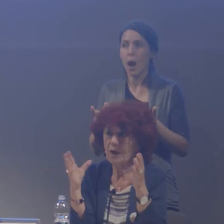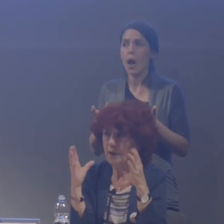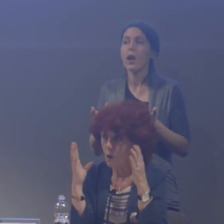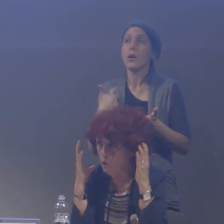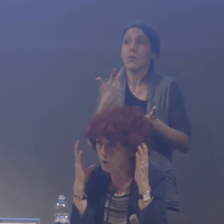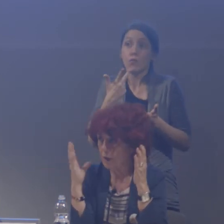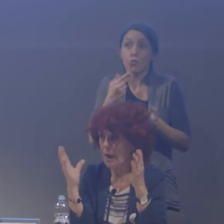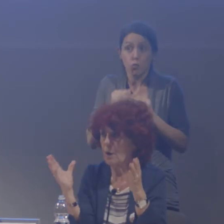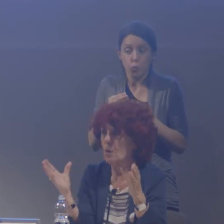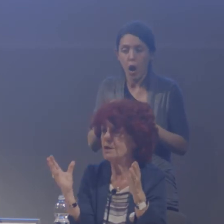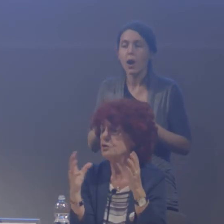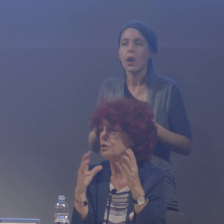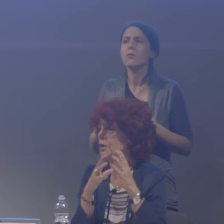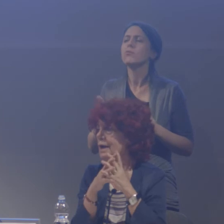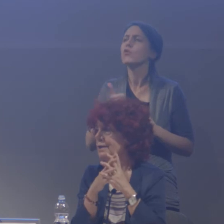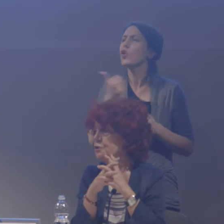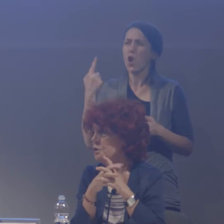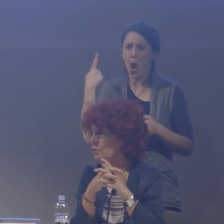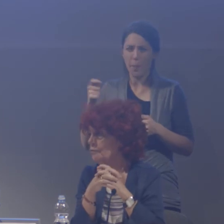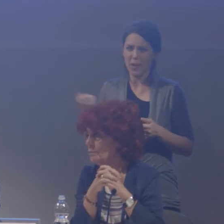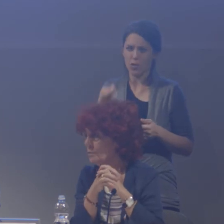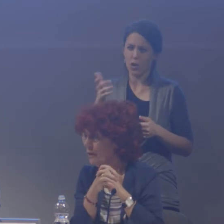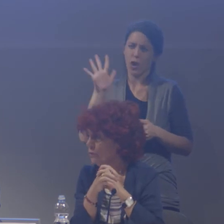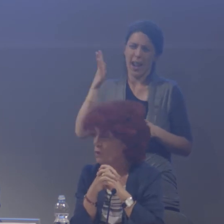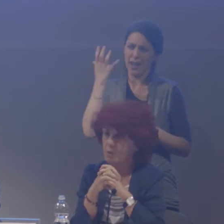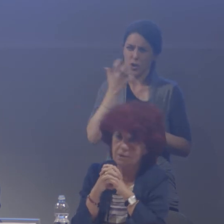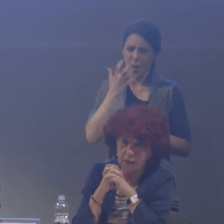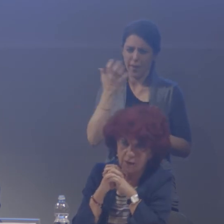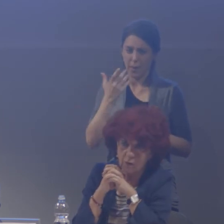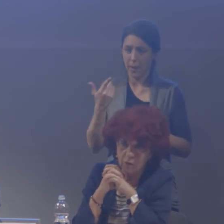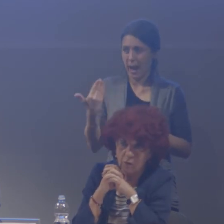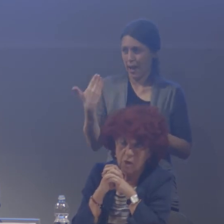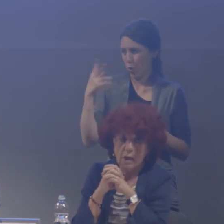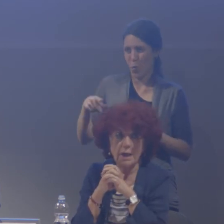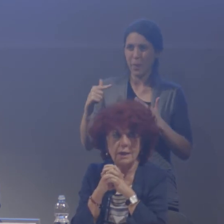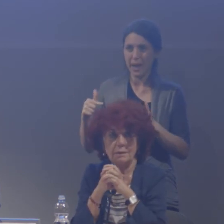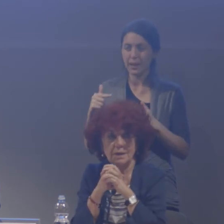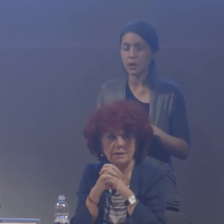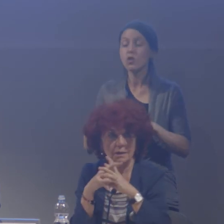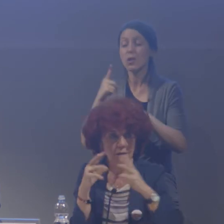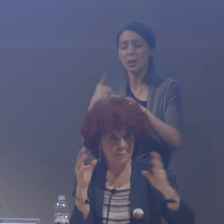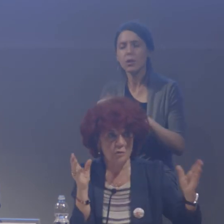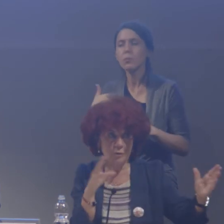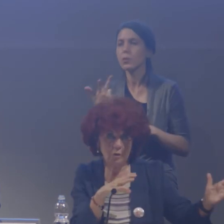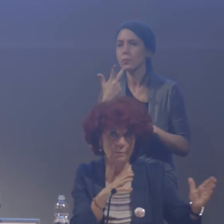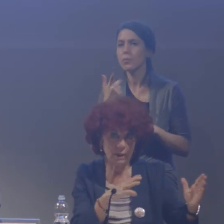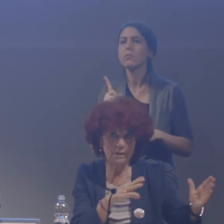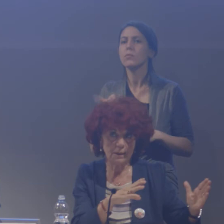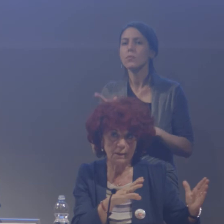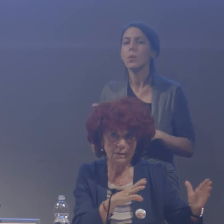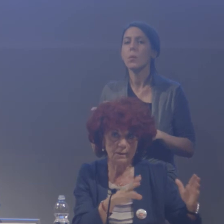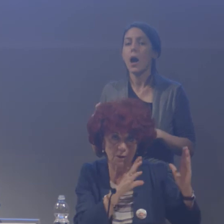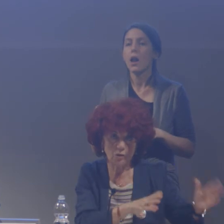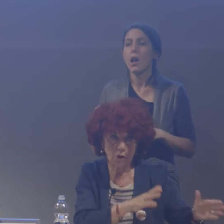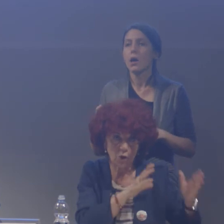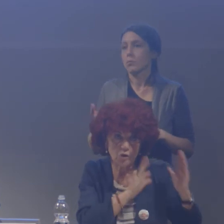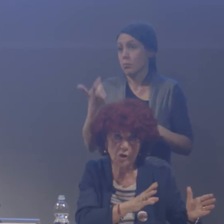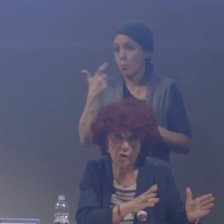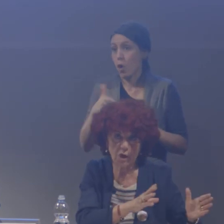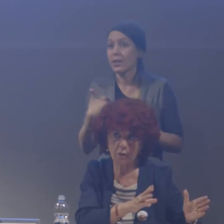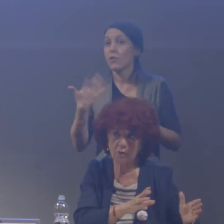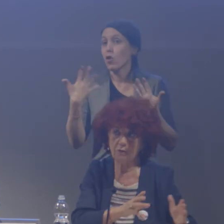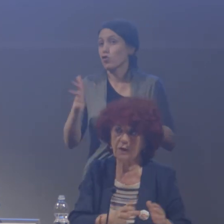intendo fare, oltre a quella circolare del 5 di febbraio di quest'anno, è di mettere a disposizione, perché è stata la stessa cosa